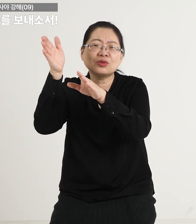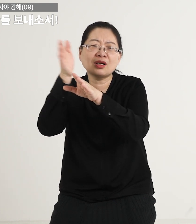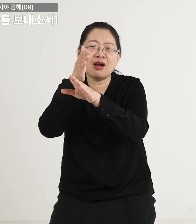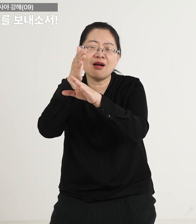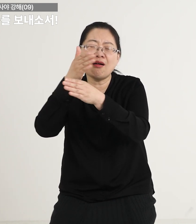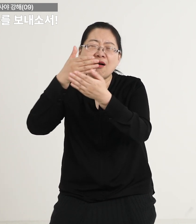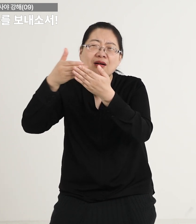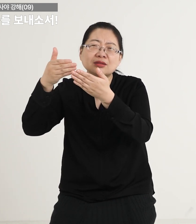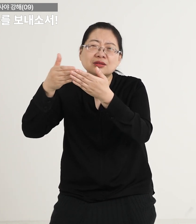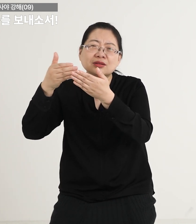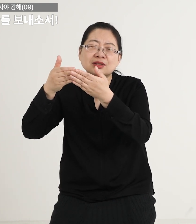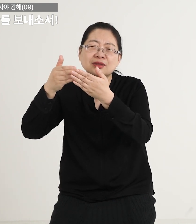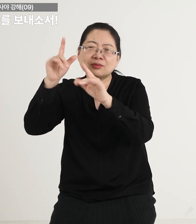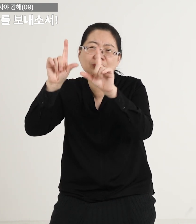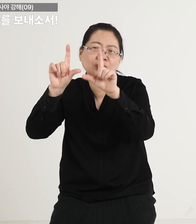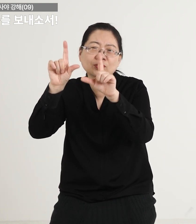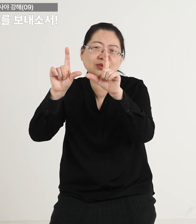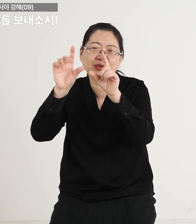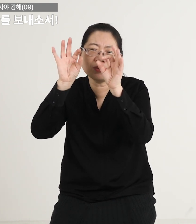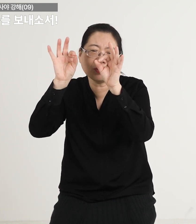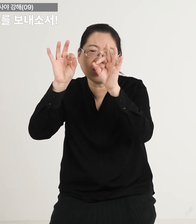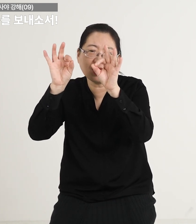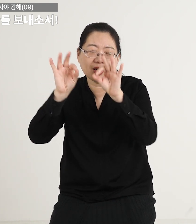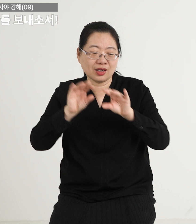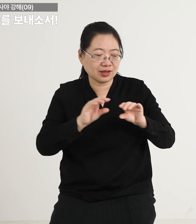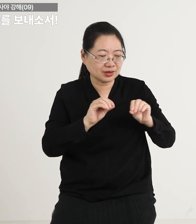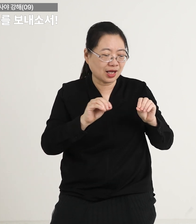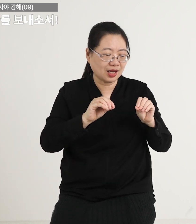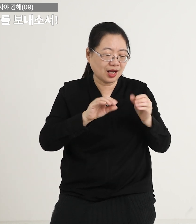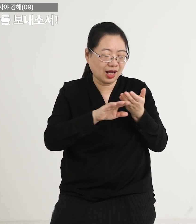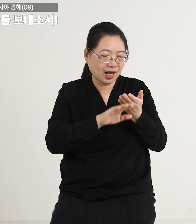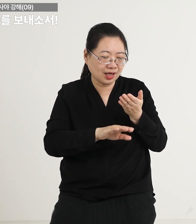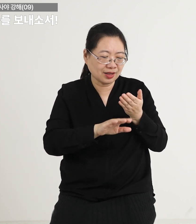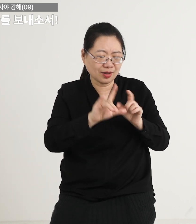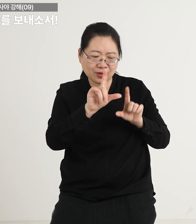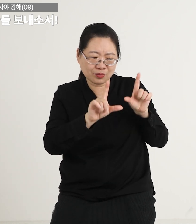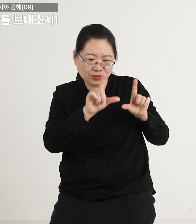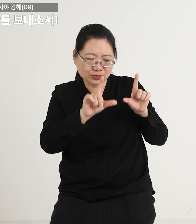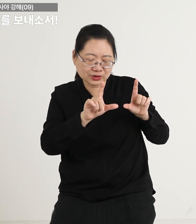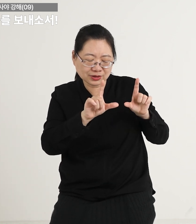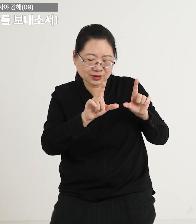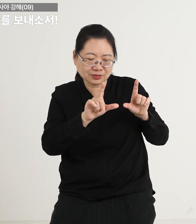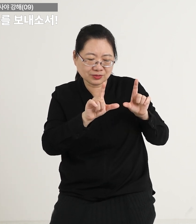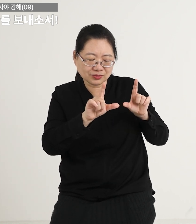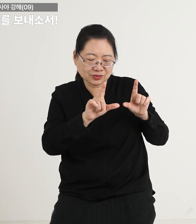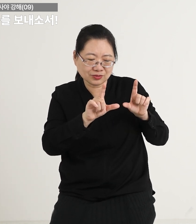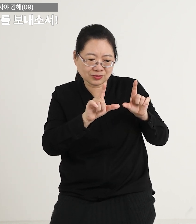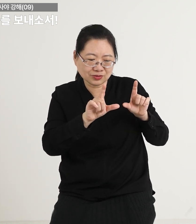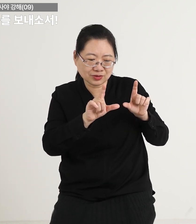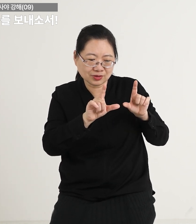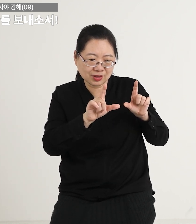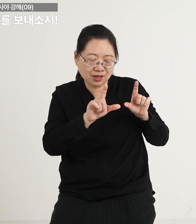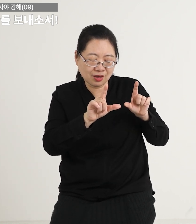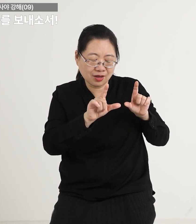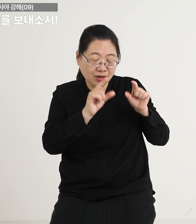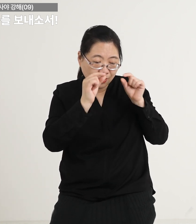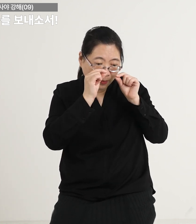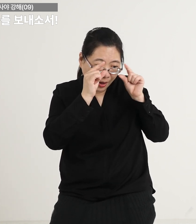어떤 그림을 보자 땅 아래 그림이 보여지기 시작합니다. 이 땅의 그림이 보여지기